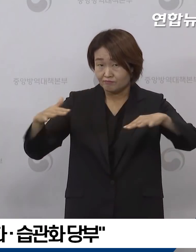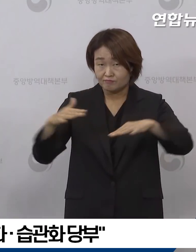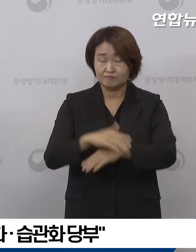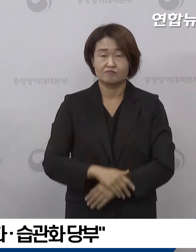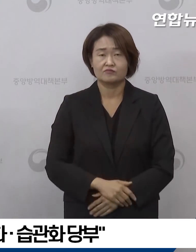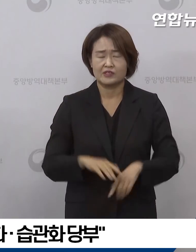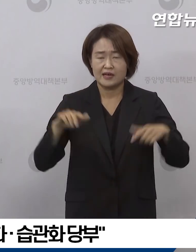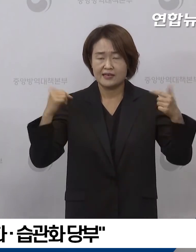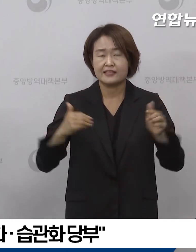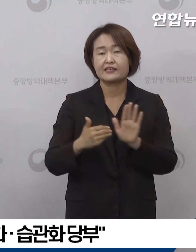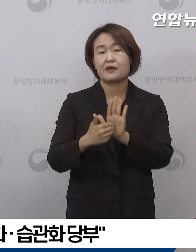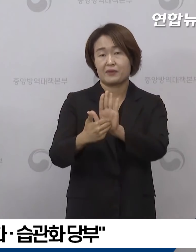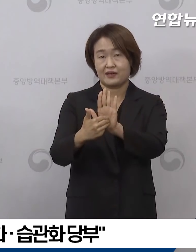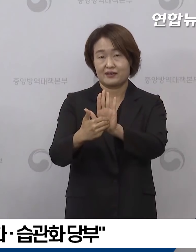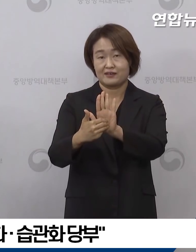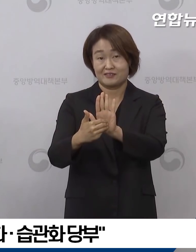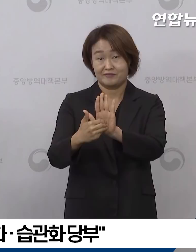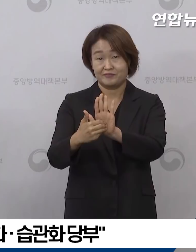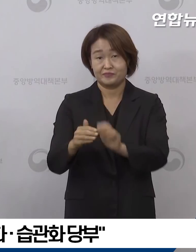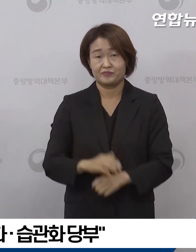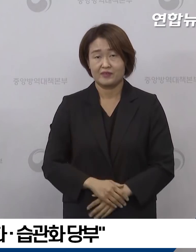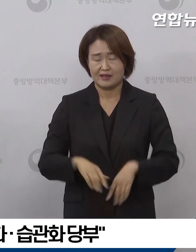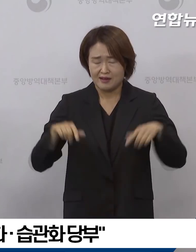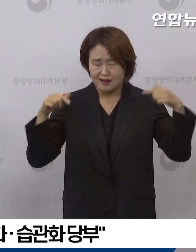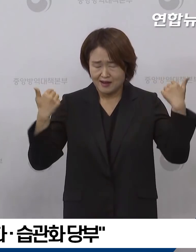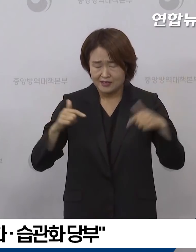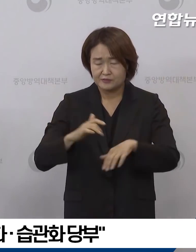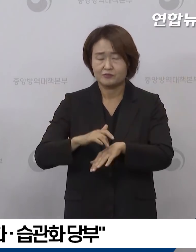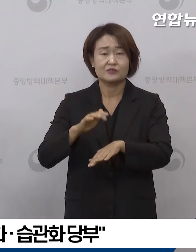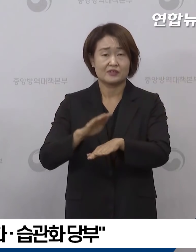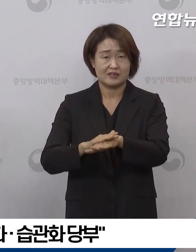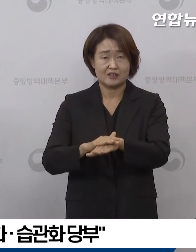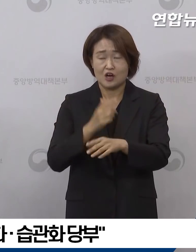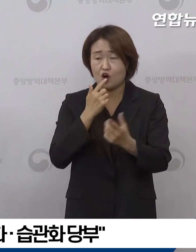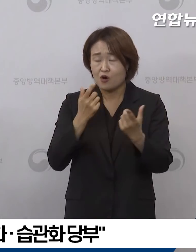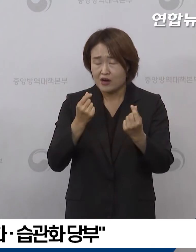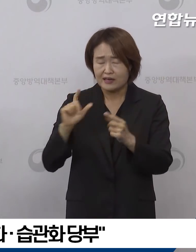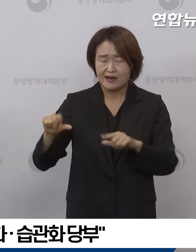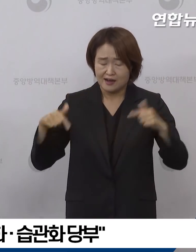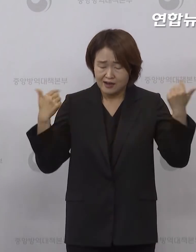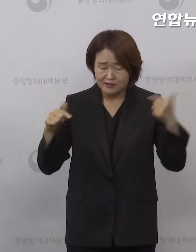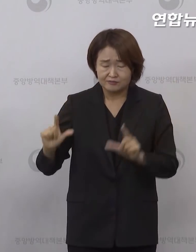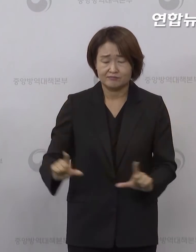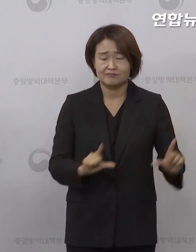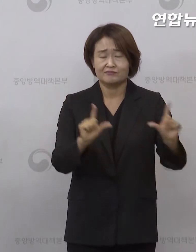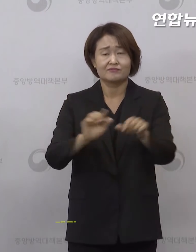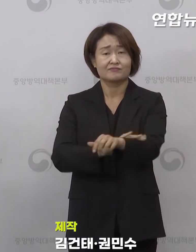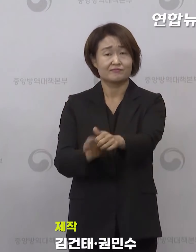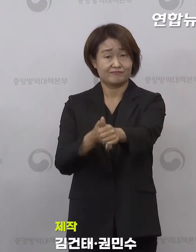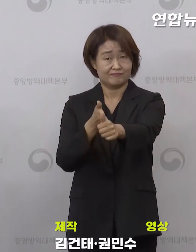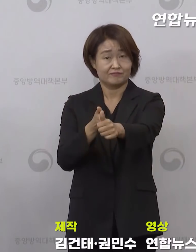코로나19 예방 기본 수칙을 일상화하고 습관화해 주시기를 거듭 당부드립니다.